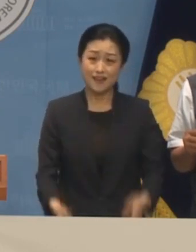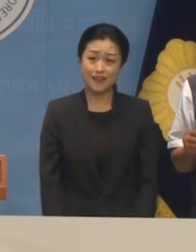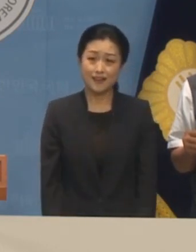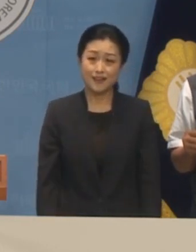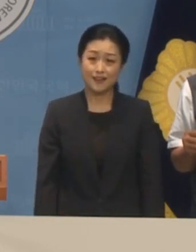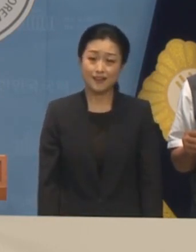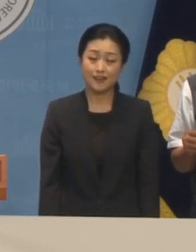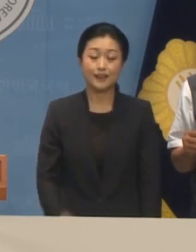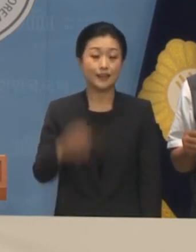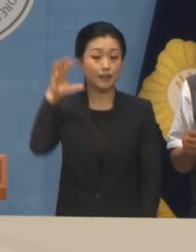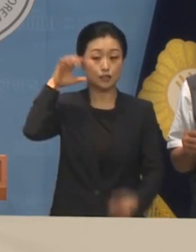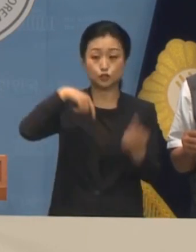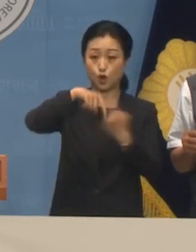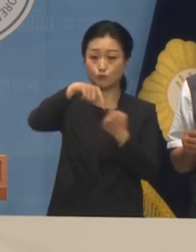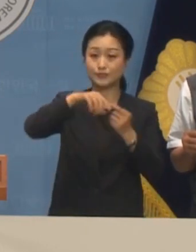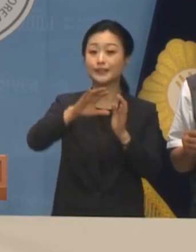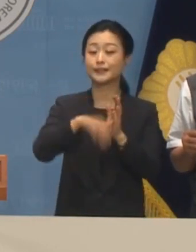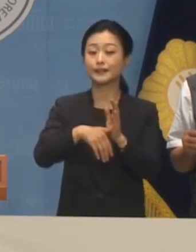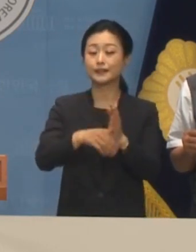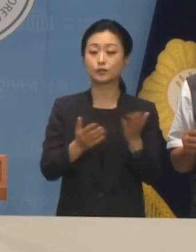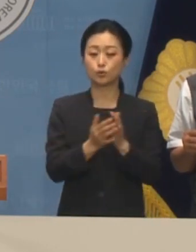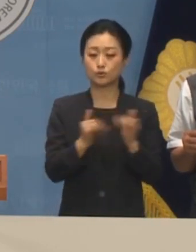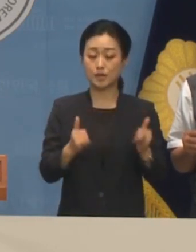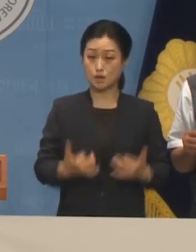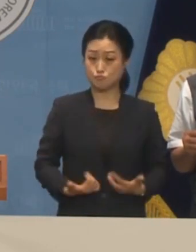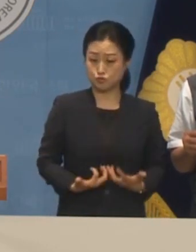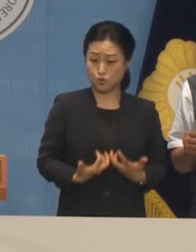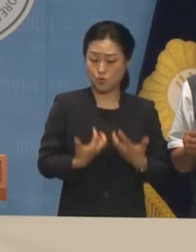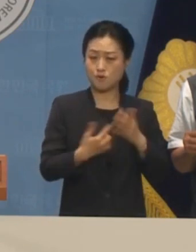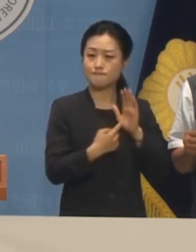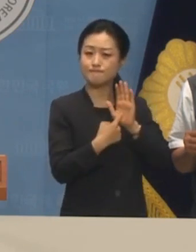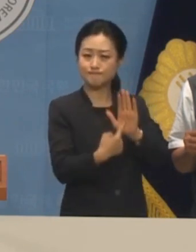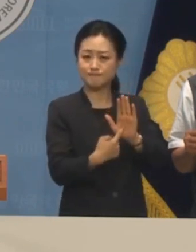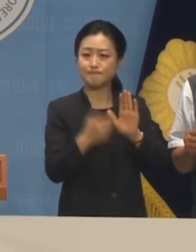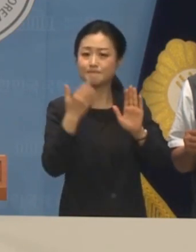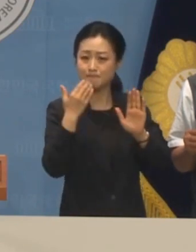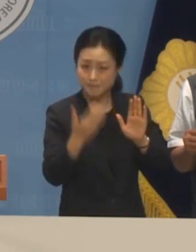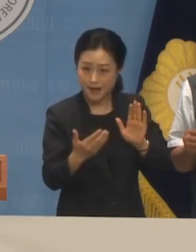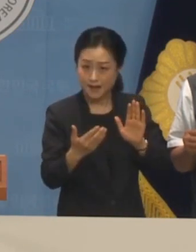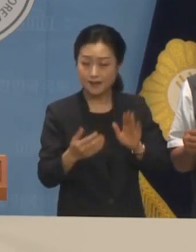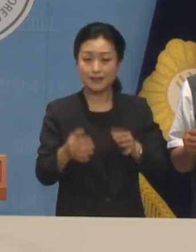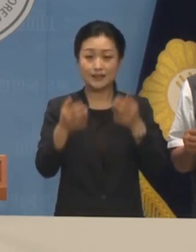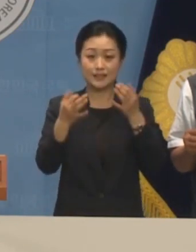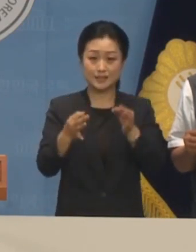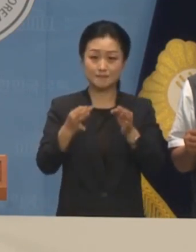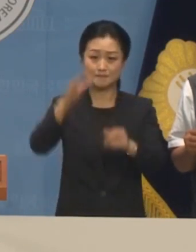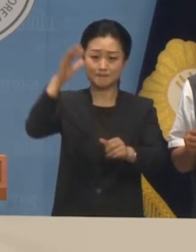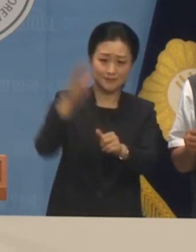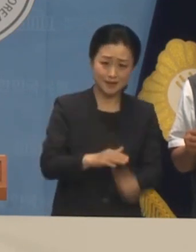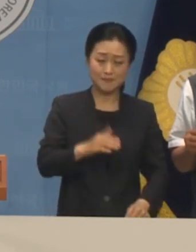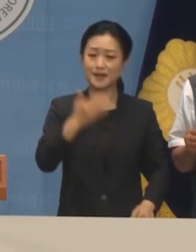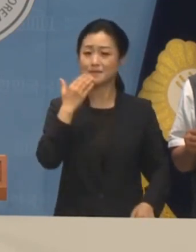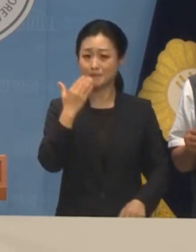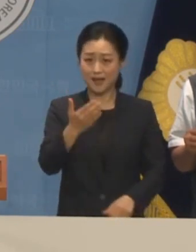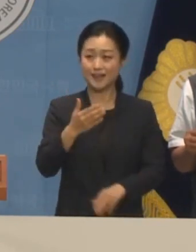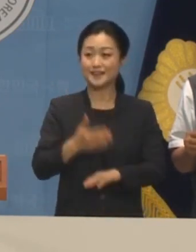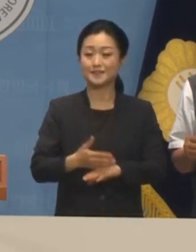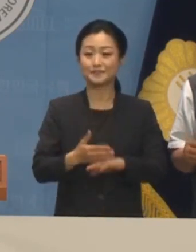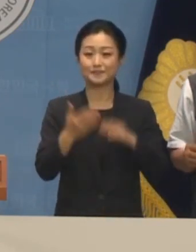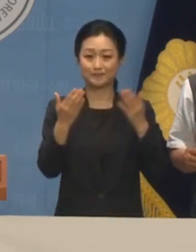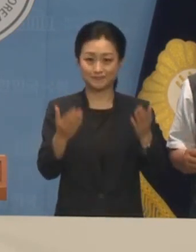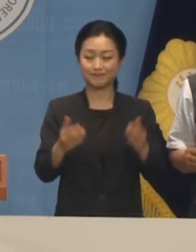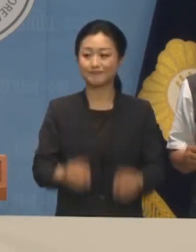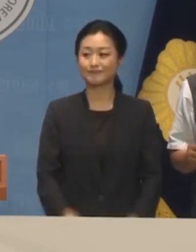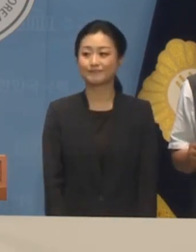이번 청문에서 노동자의 분노를 증명하겠습니다 문수를 시키겠습니다 감사